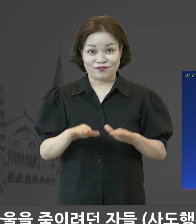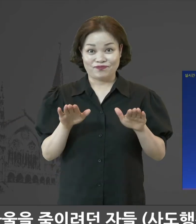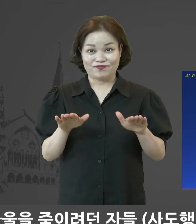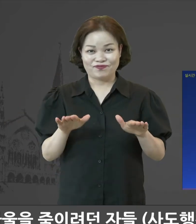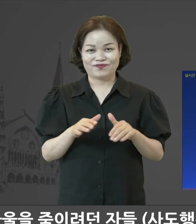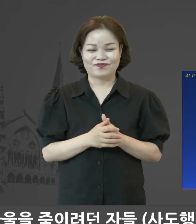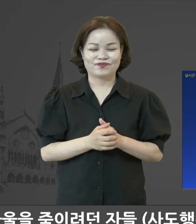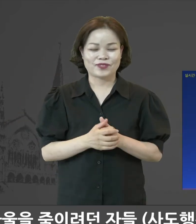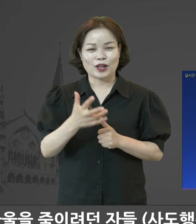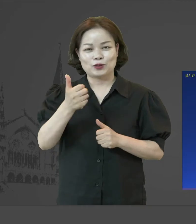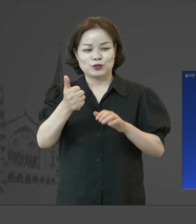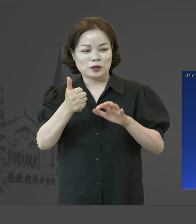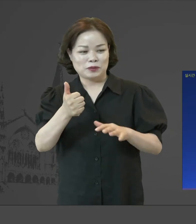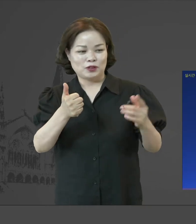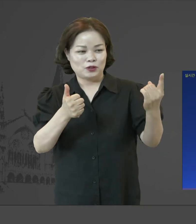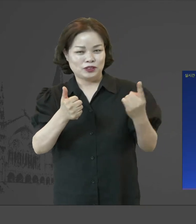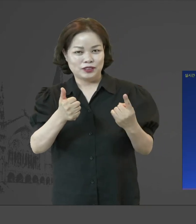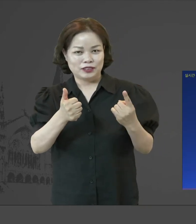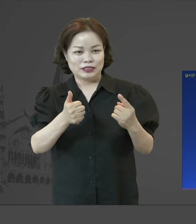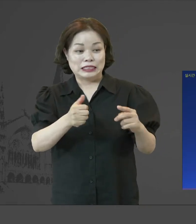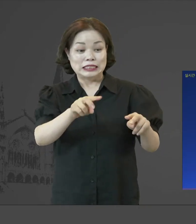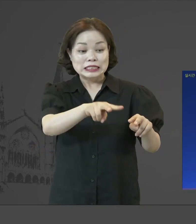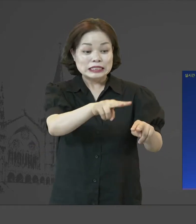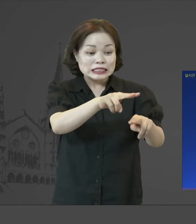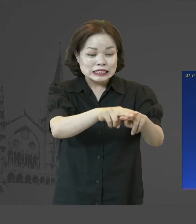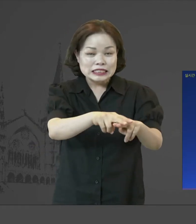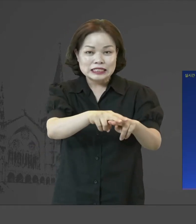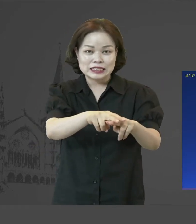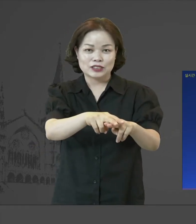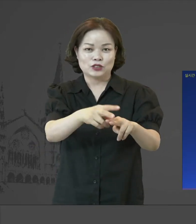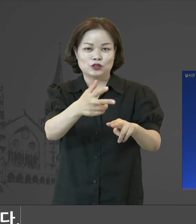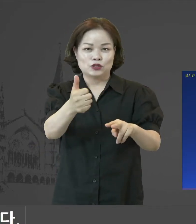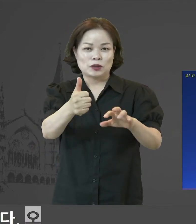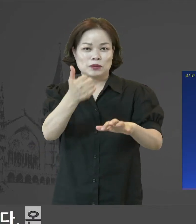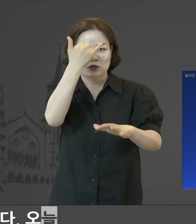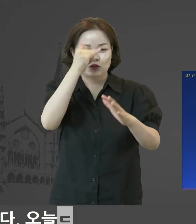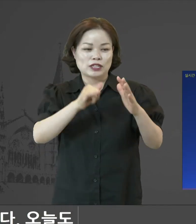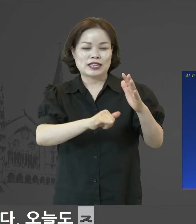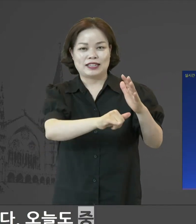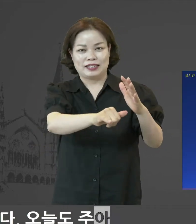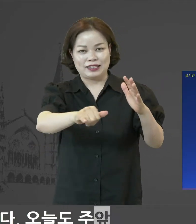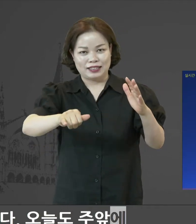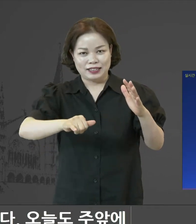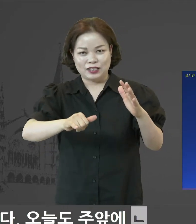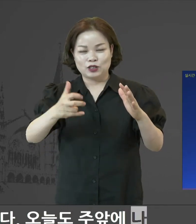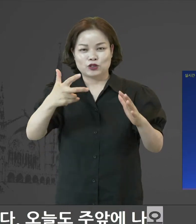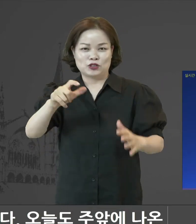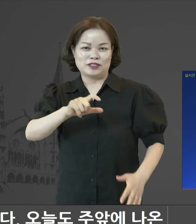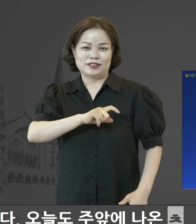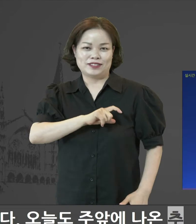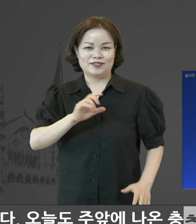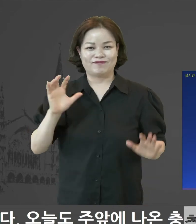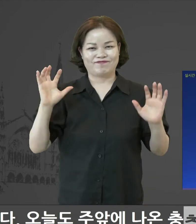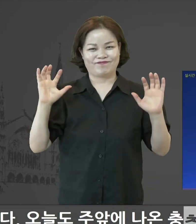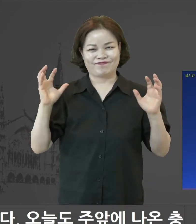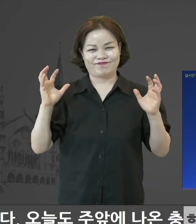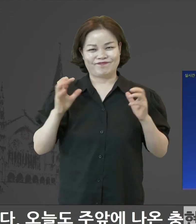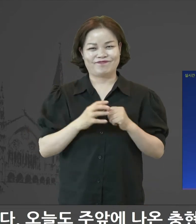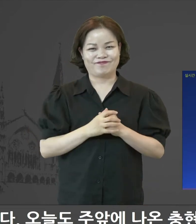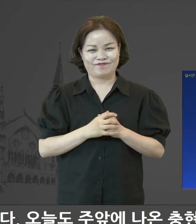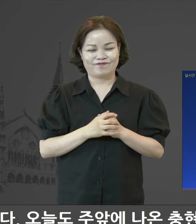오늘도 주 앞에 나오신 있는 자리에서 주 앞에 나오신 충현의 가족들 주님의 이름으로 환영하면서 이